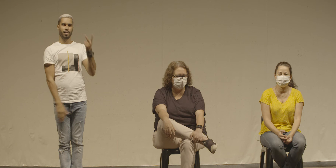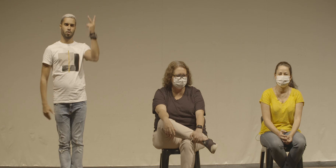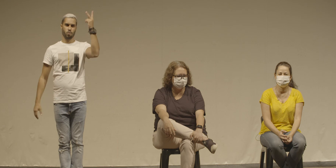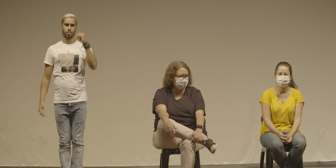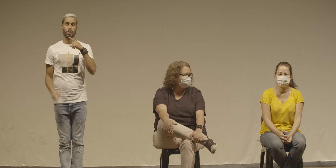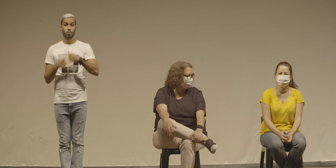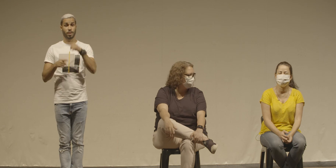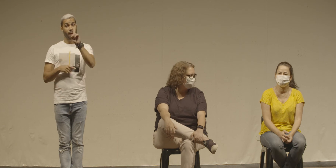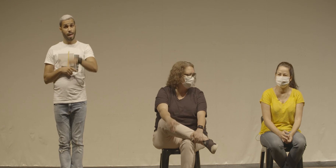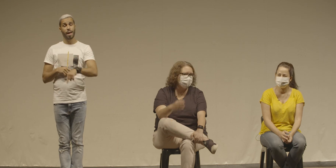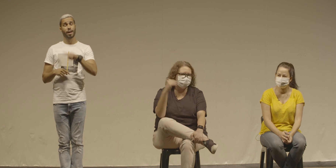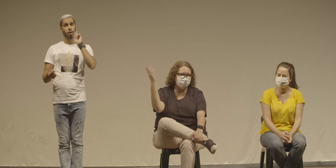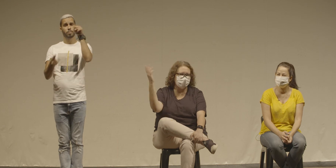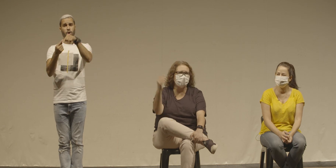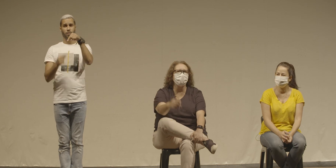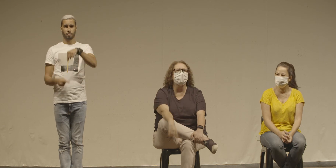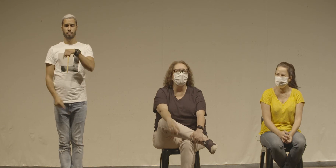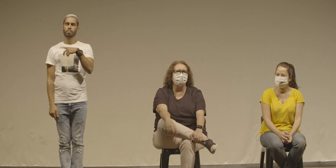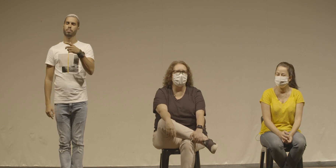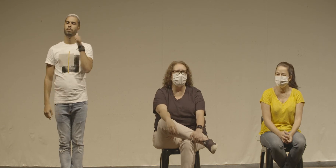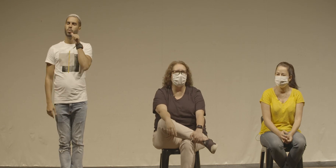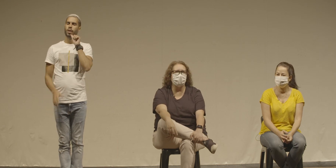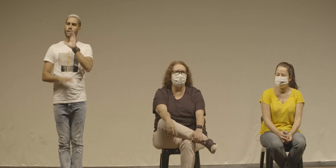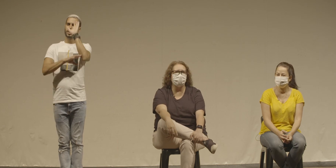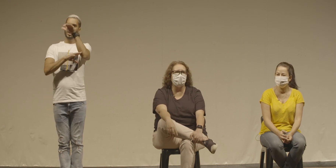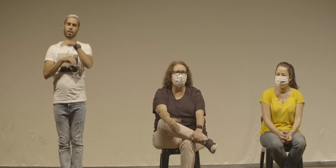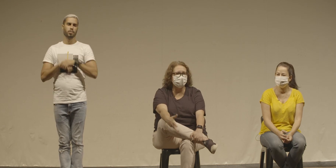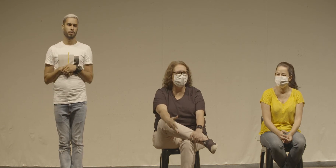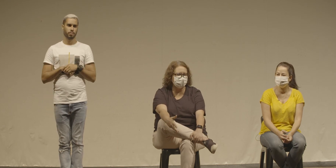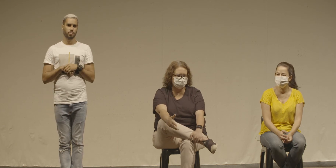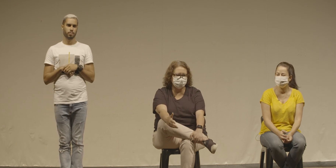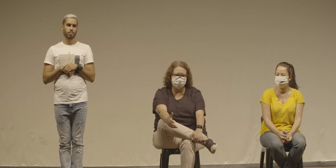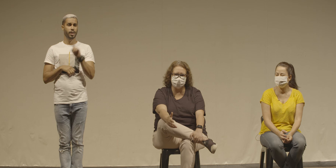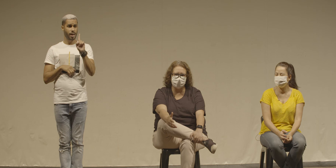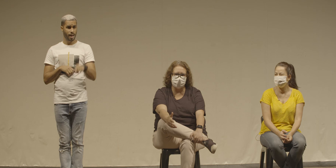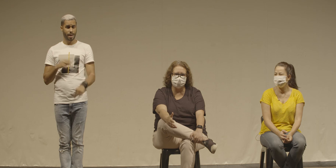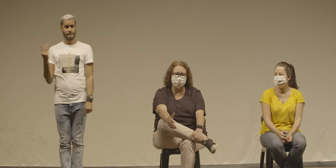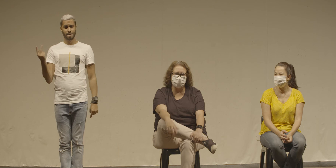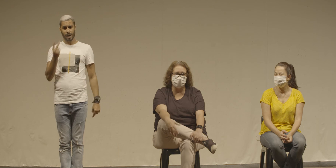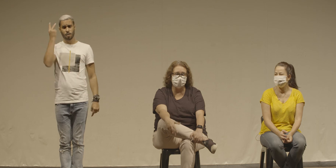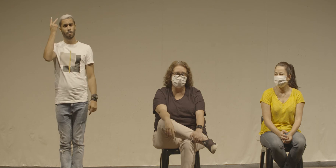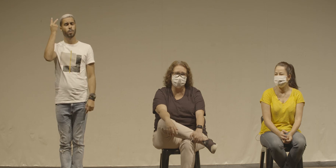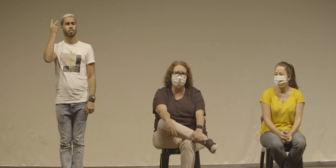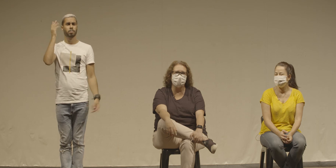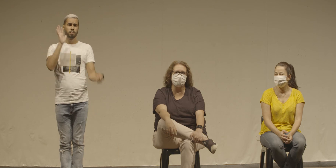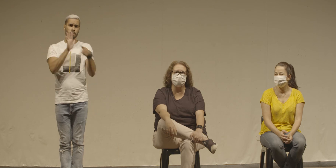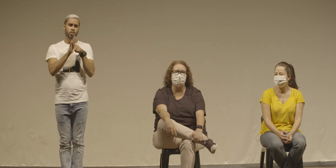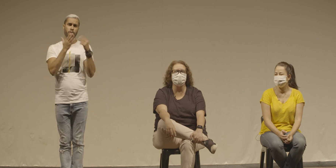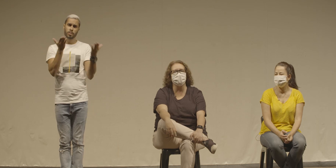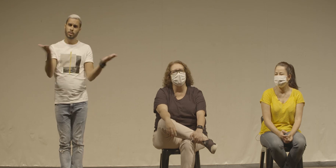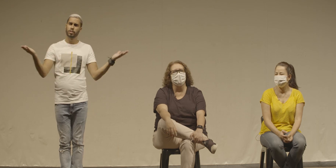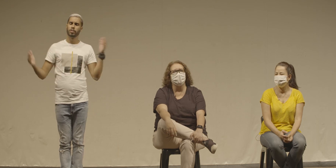do Mulheres à Sexta, né? Além desse legado, é a valorização dessas mulheres, né? Do que elas fizeram